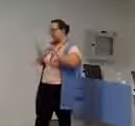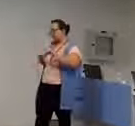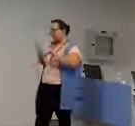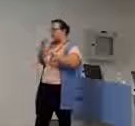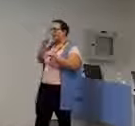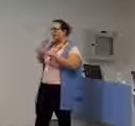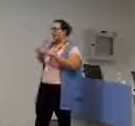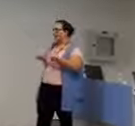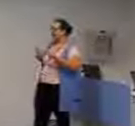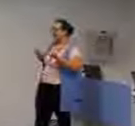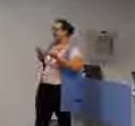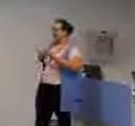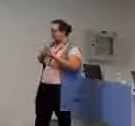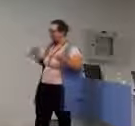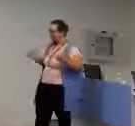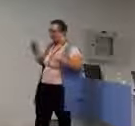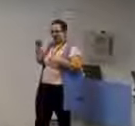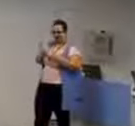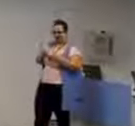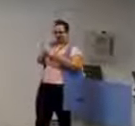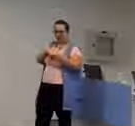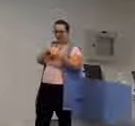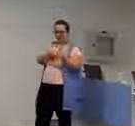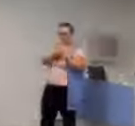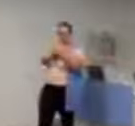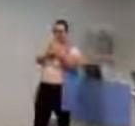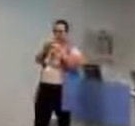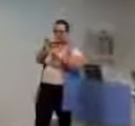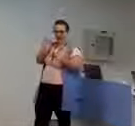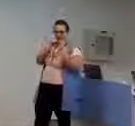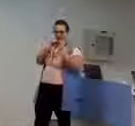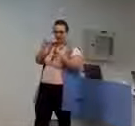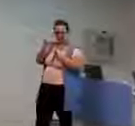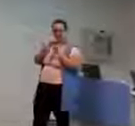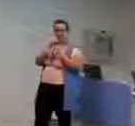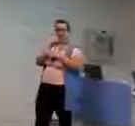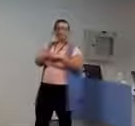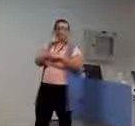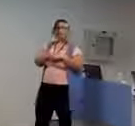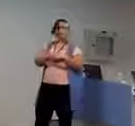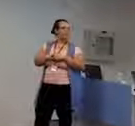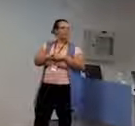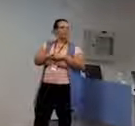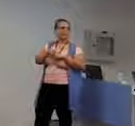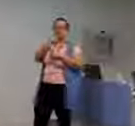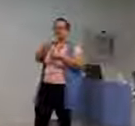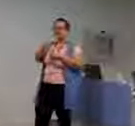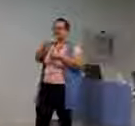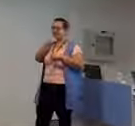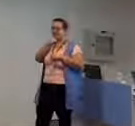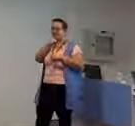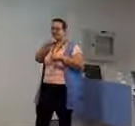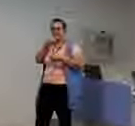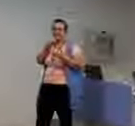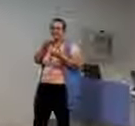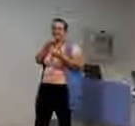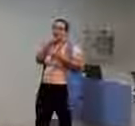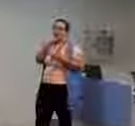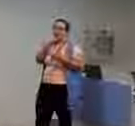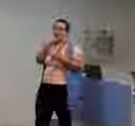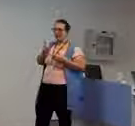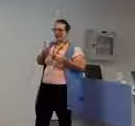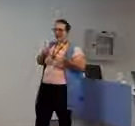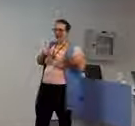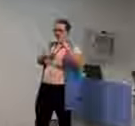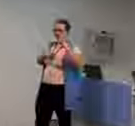manufatura. Ok? Muito bem. Para quem ainda não conhece a Misler